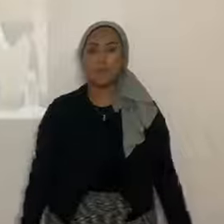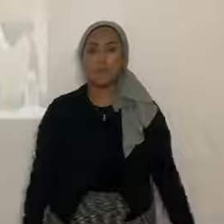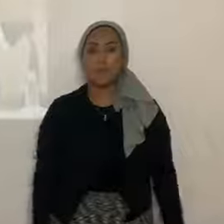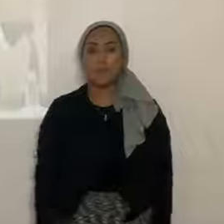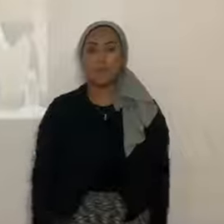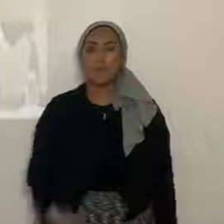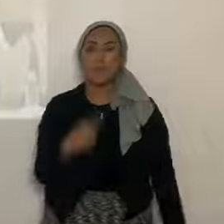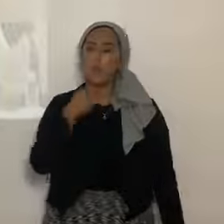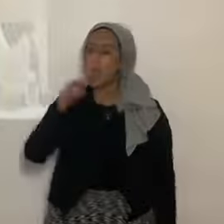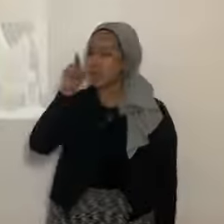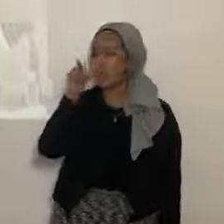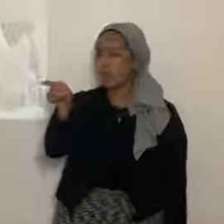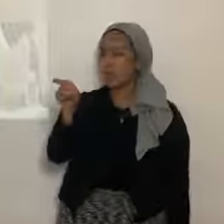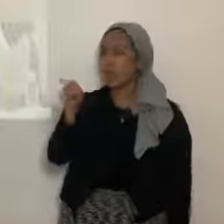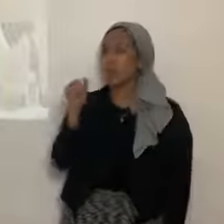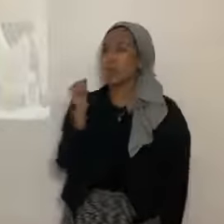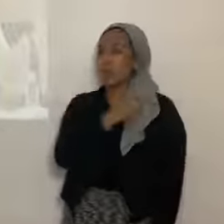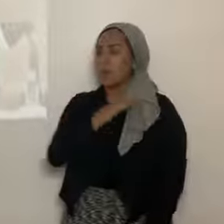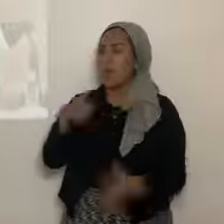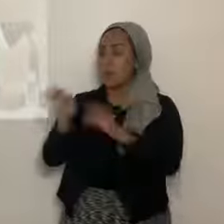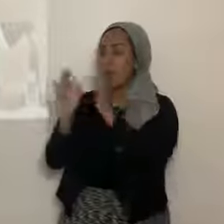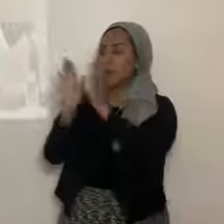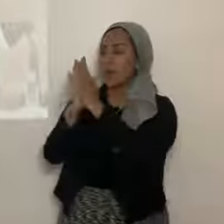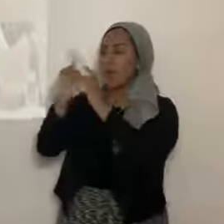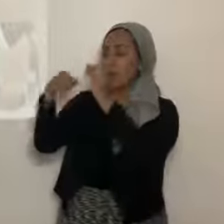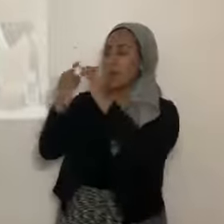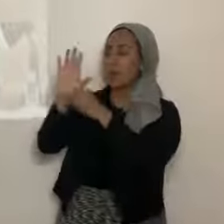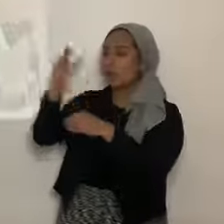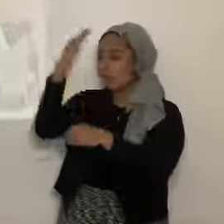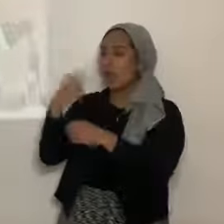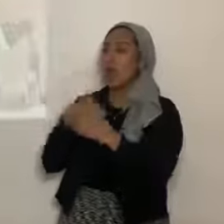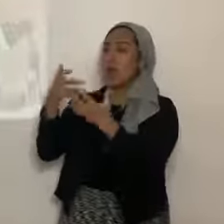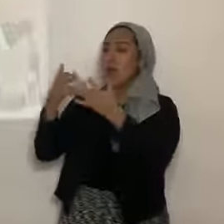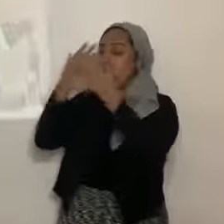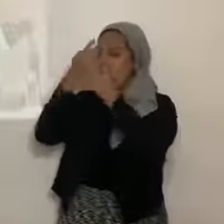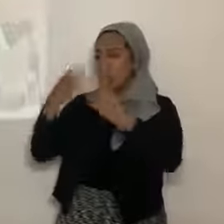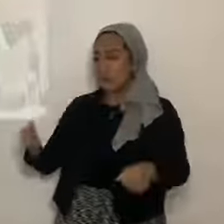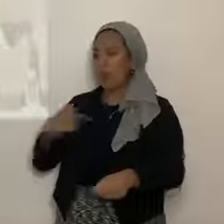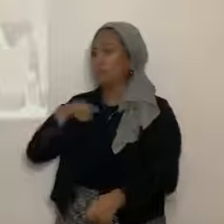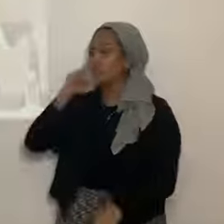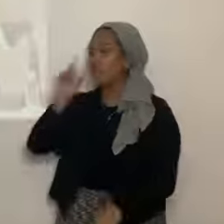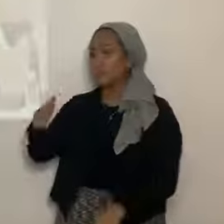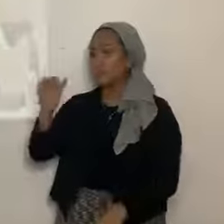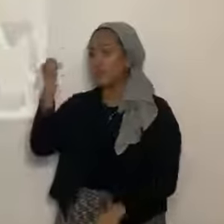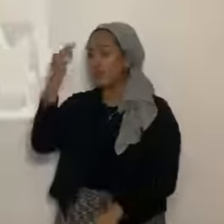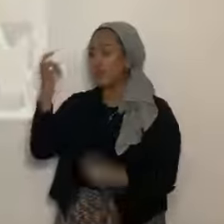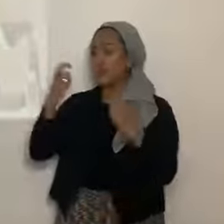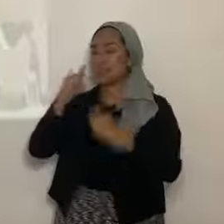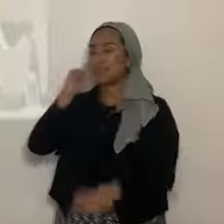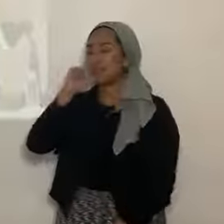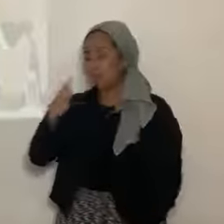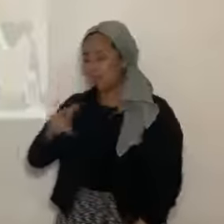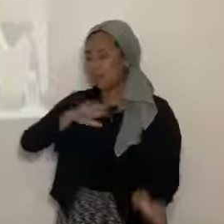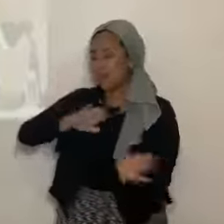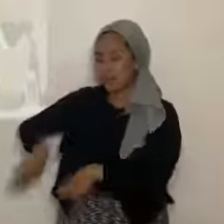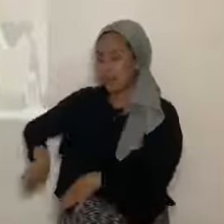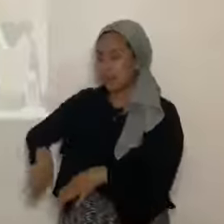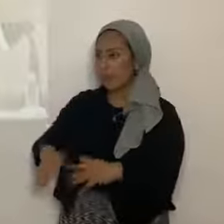Usted, doctor Palacios, invoque usted a su Dios. Yo quiero ser sanado, pero no me interesa el Shabbat, ni las fiestas, ni nada de eso. ¿Cómo? No se